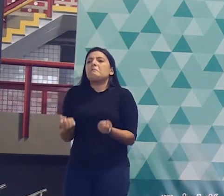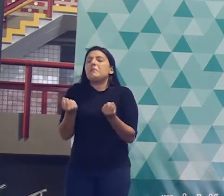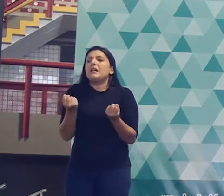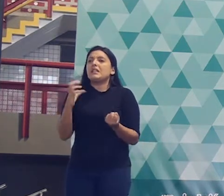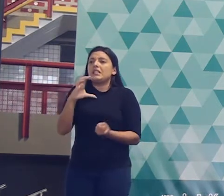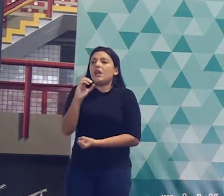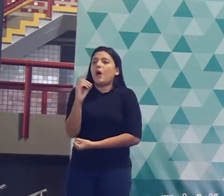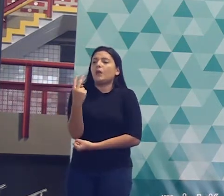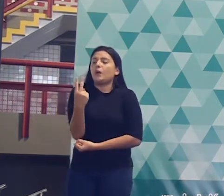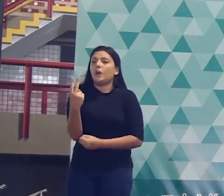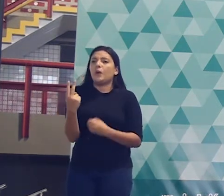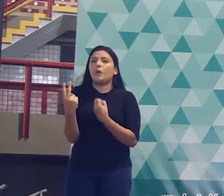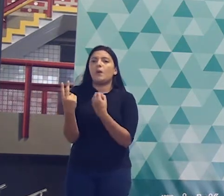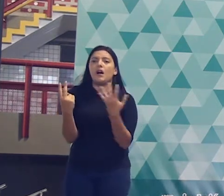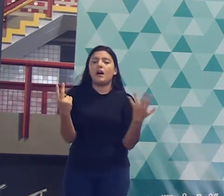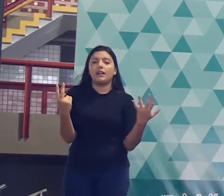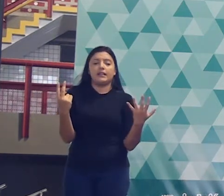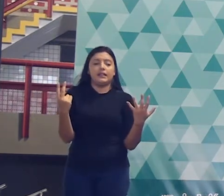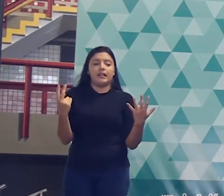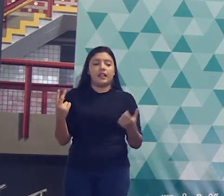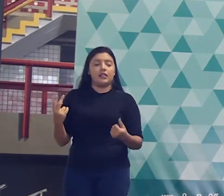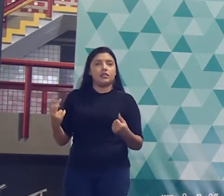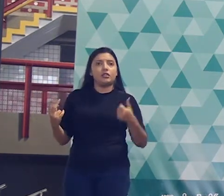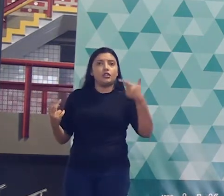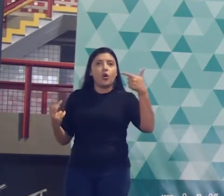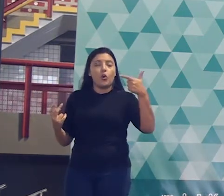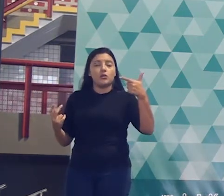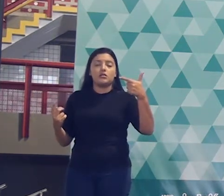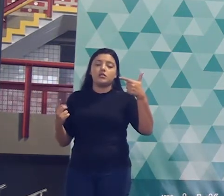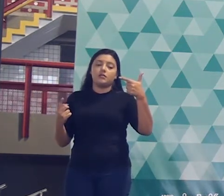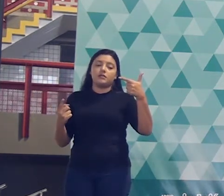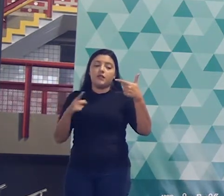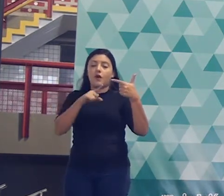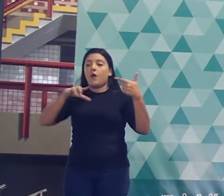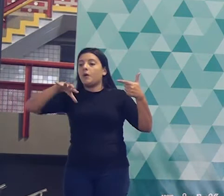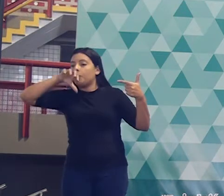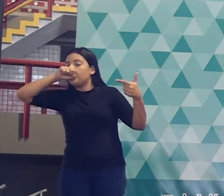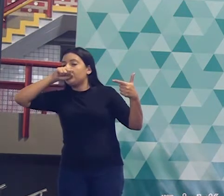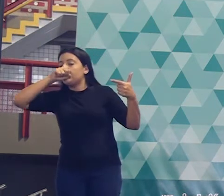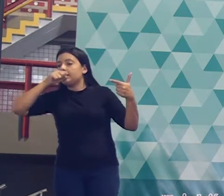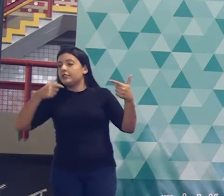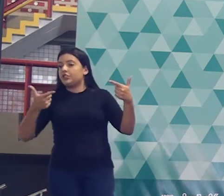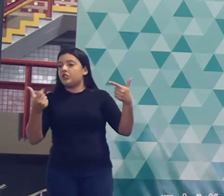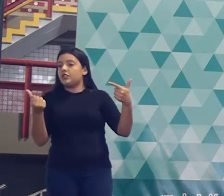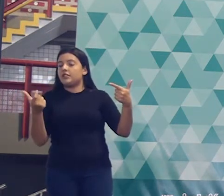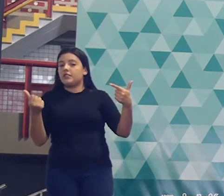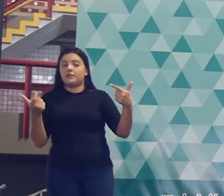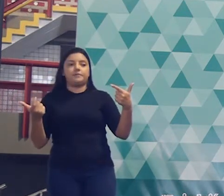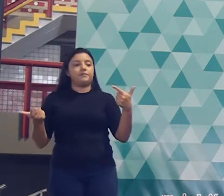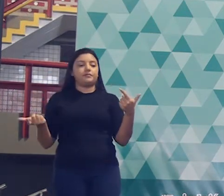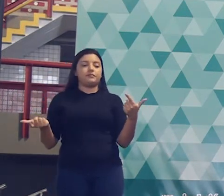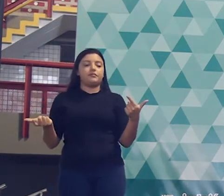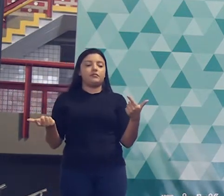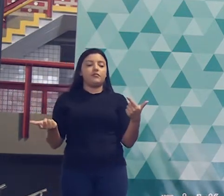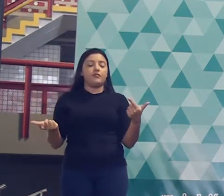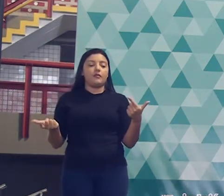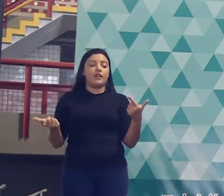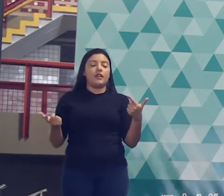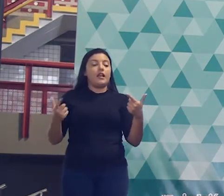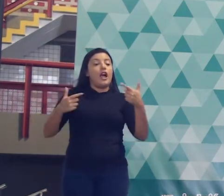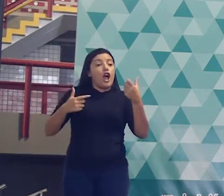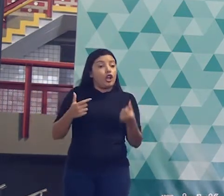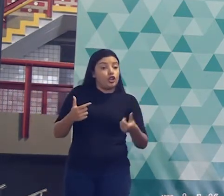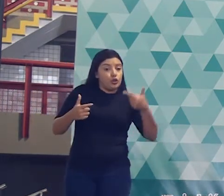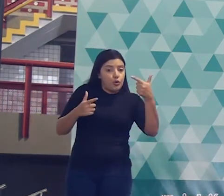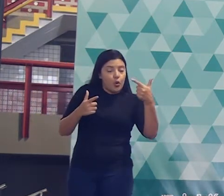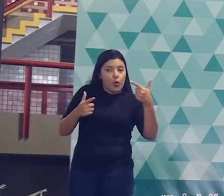CO2? C, 12. Oxigênio, 16. 12 mais 2 vezes 16, dá